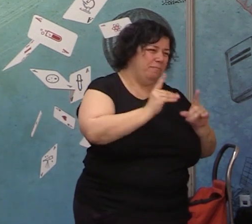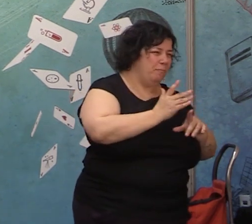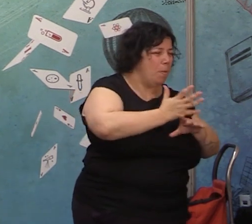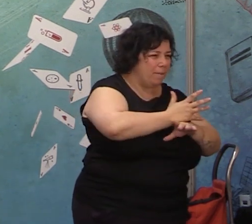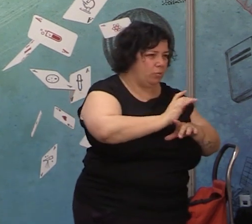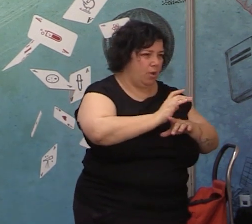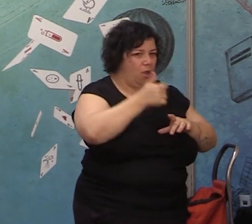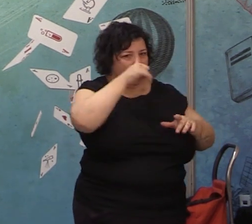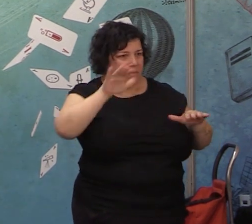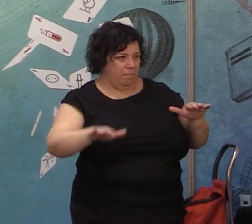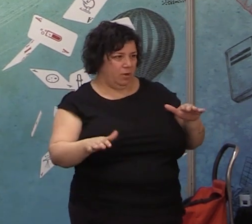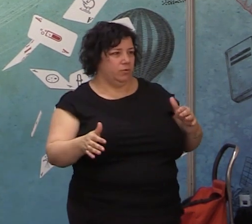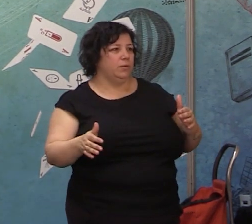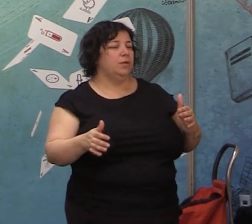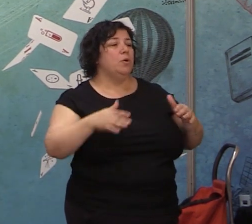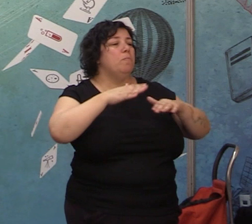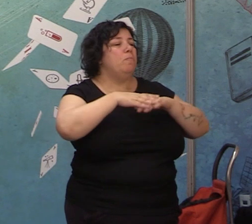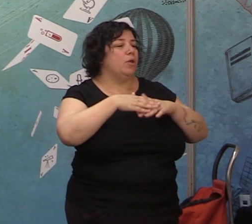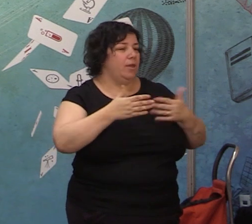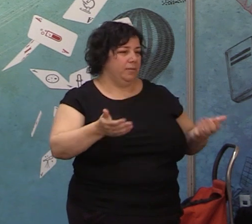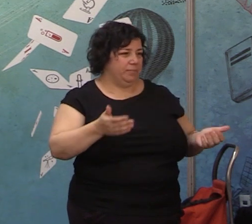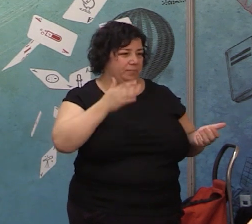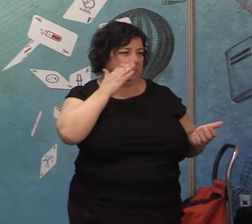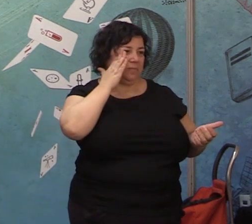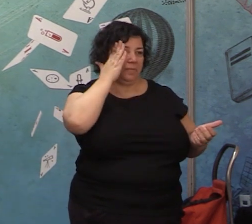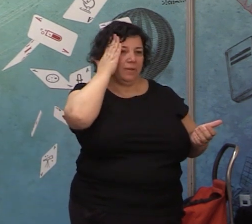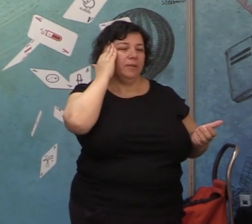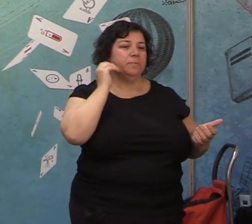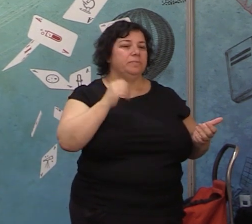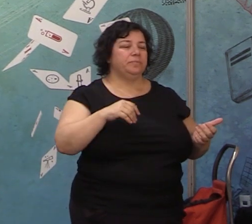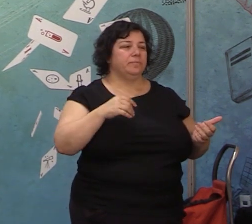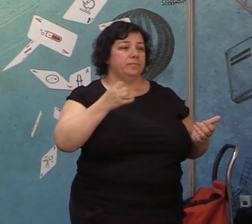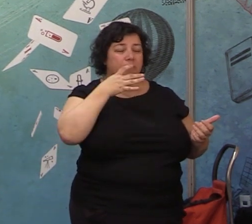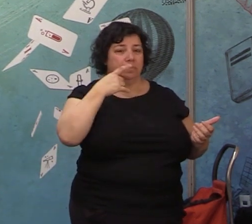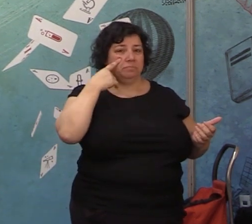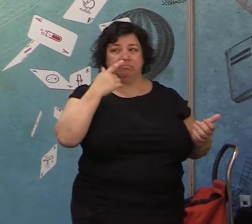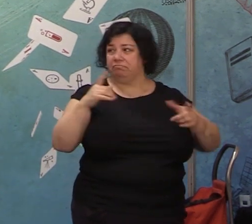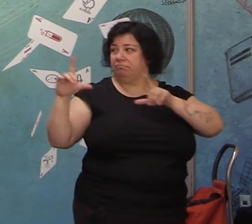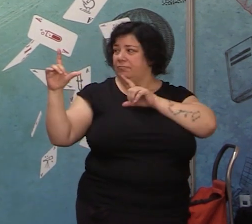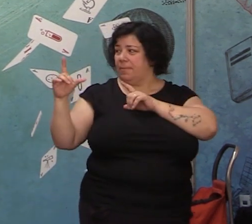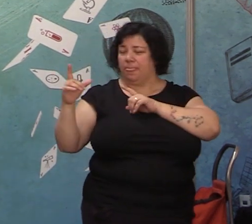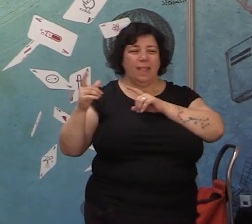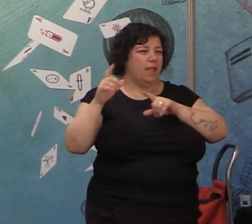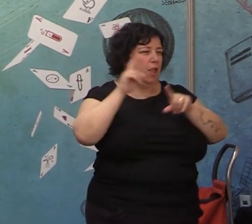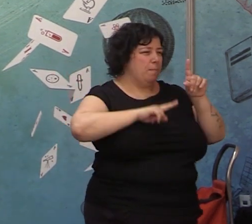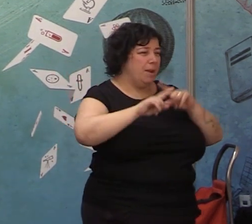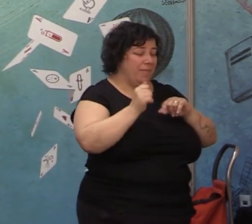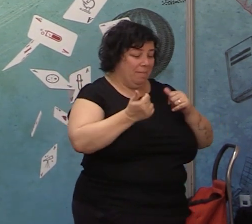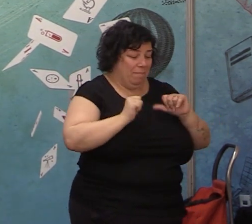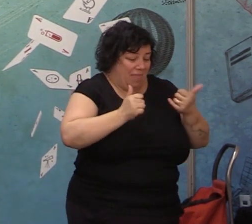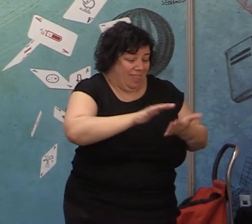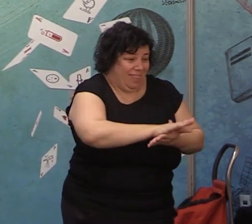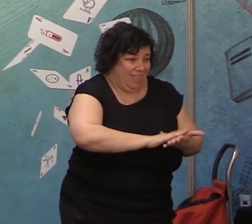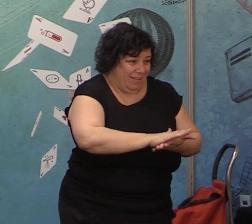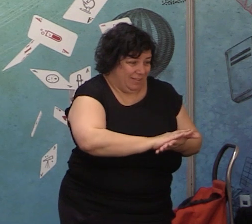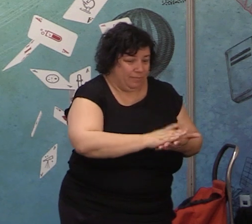posinfarto. ¿Por qué pasa esto? Pues mira, aquí tenemos el problema base. Nosotros